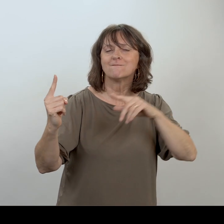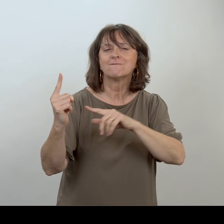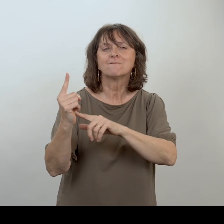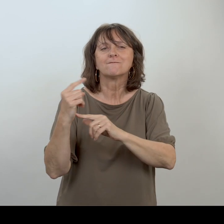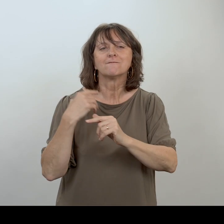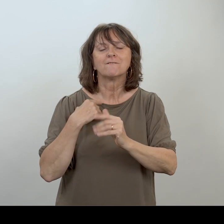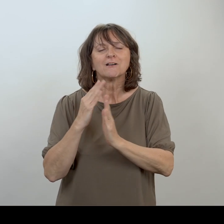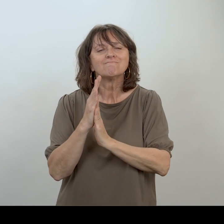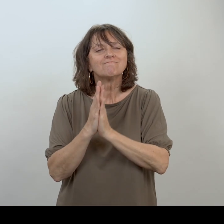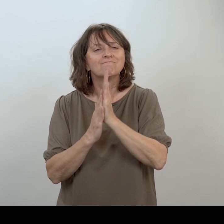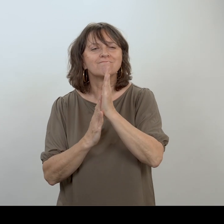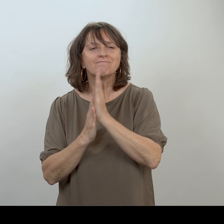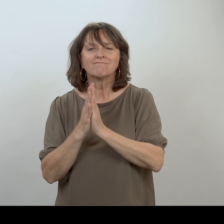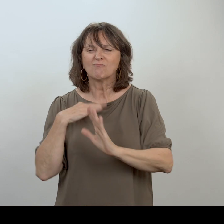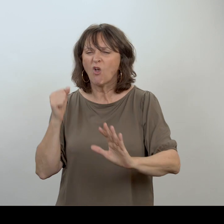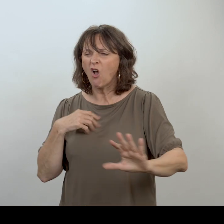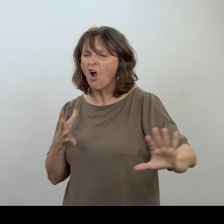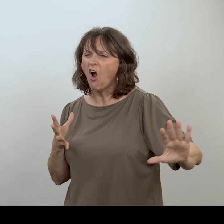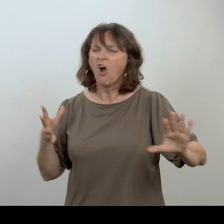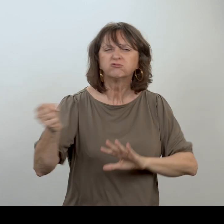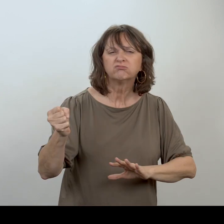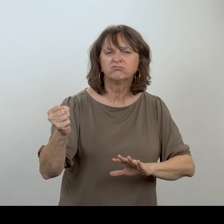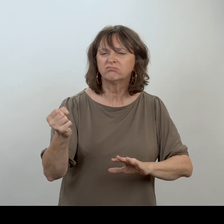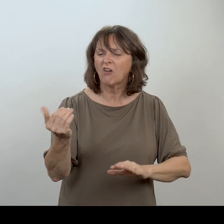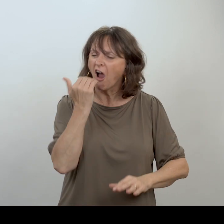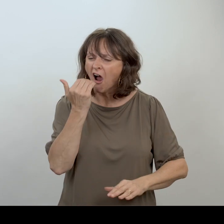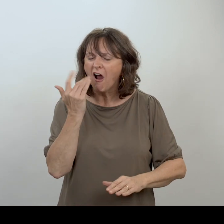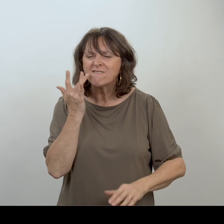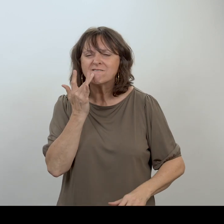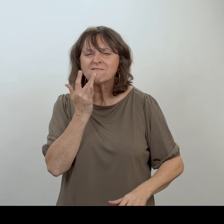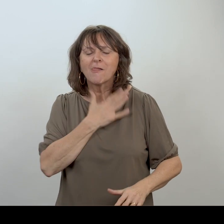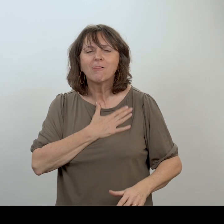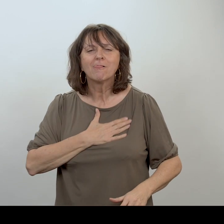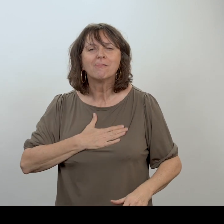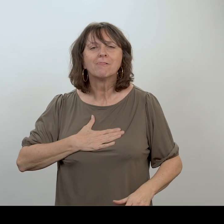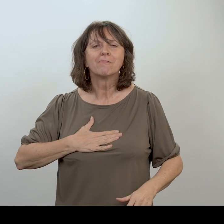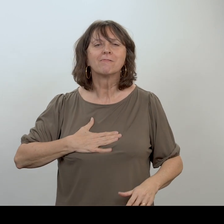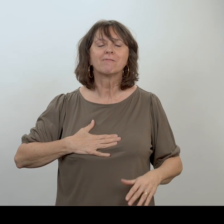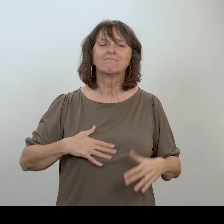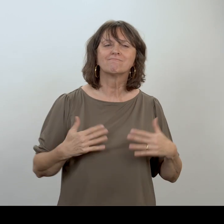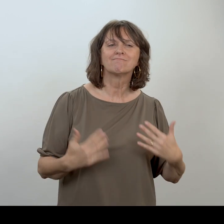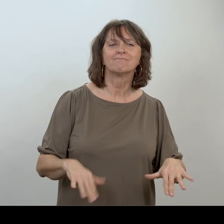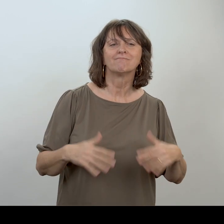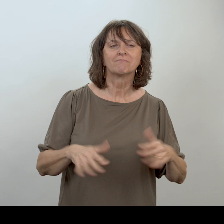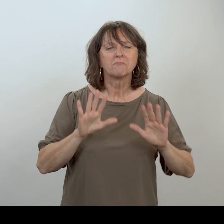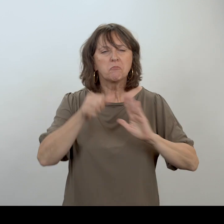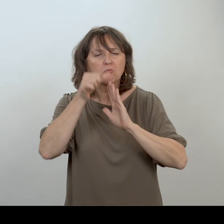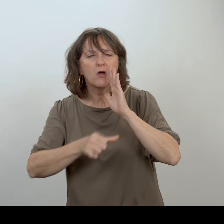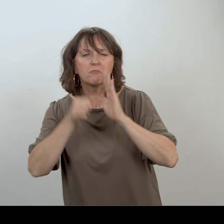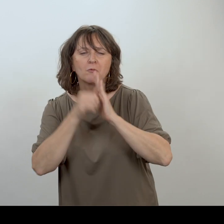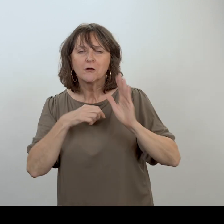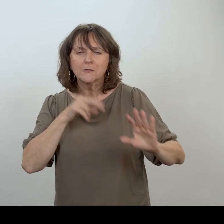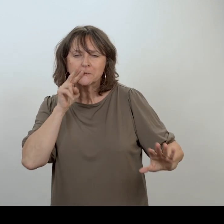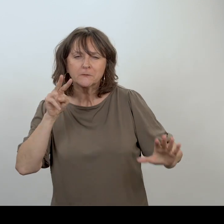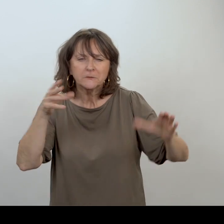si seulement un de ces buffles pouvait s'éloigner du troupeau, je pourrais le tuer et je ferais un très bon